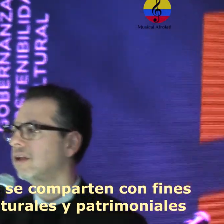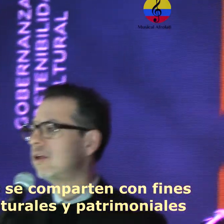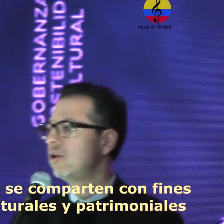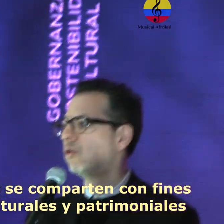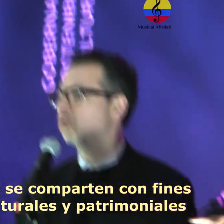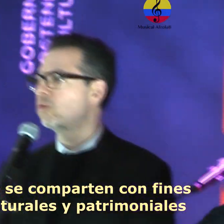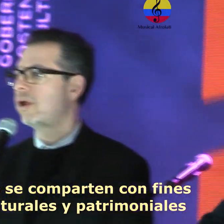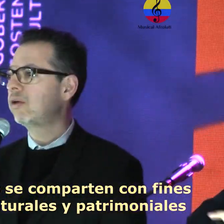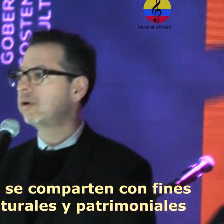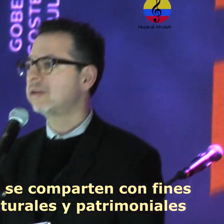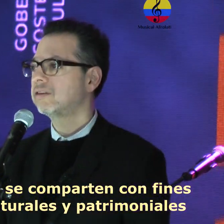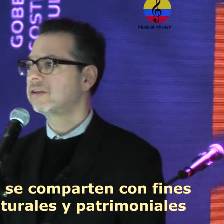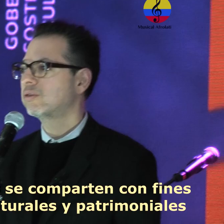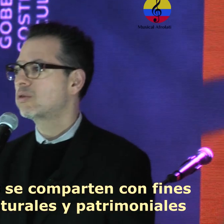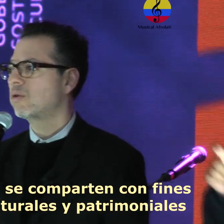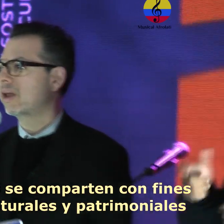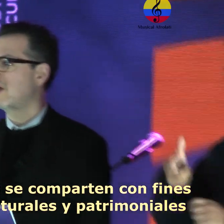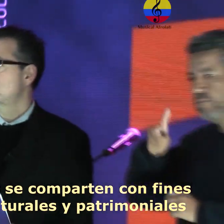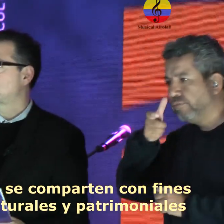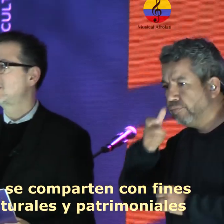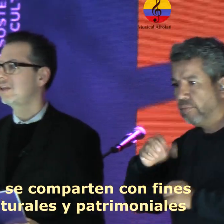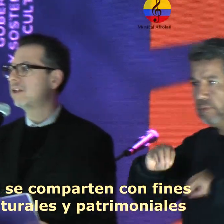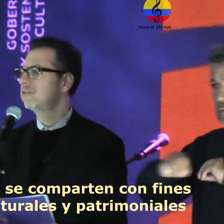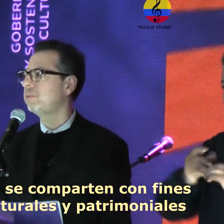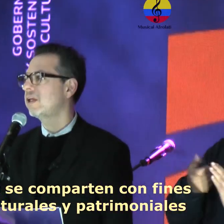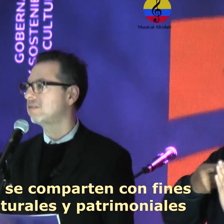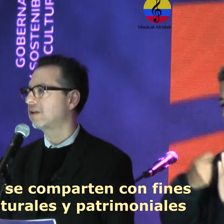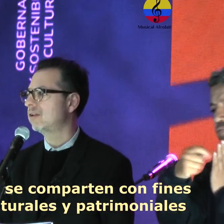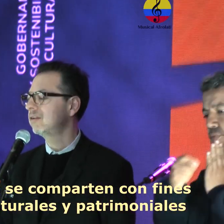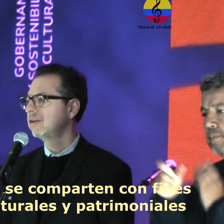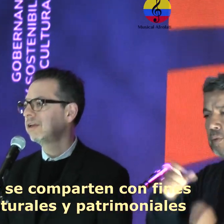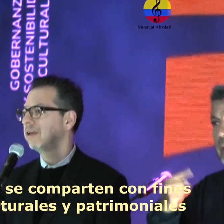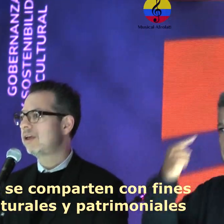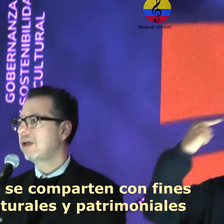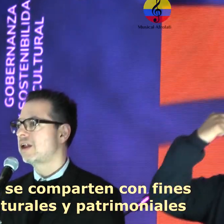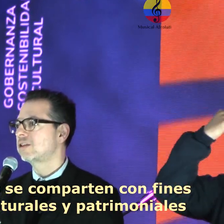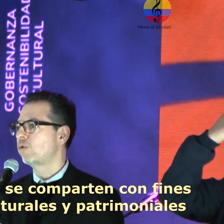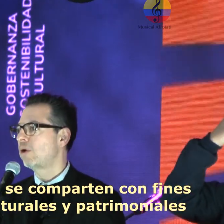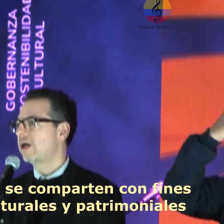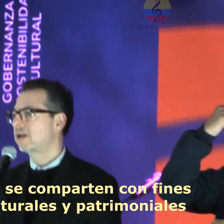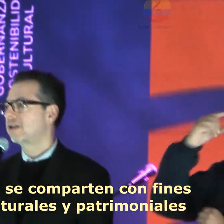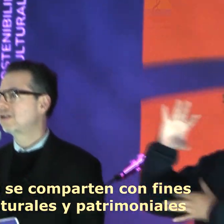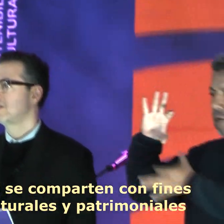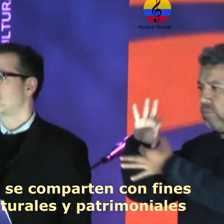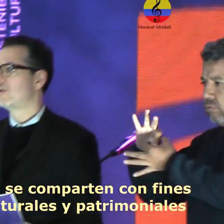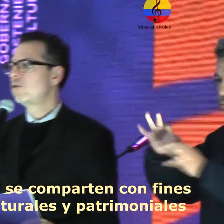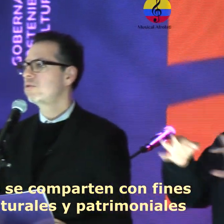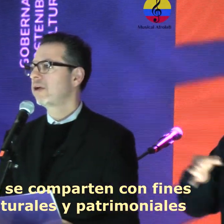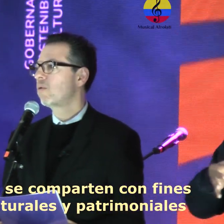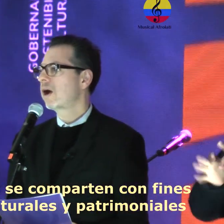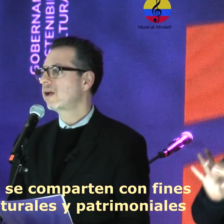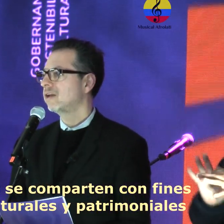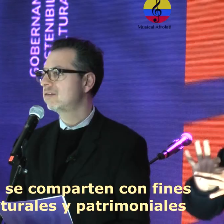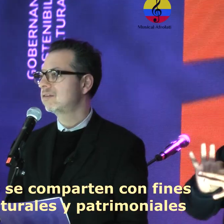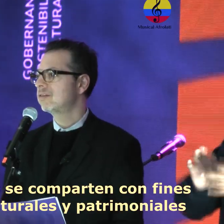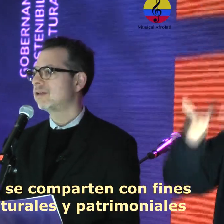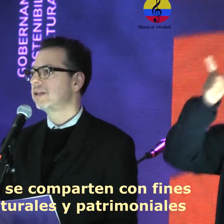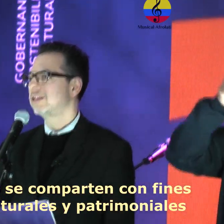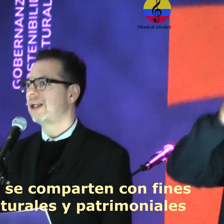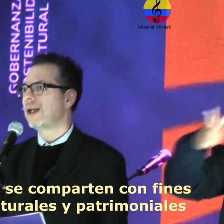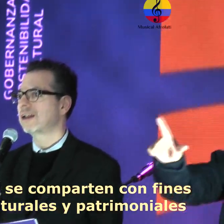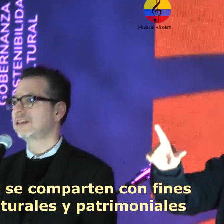hacen los curadores, eso es lo que hacen quienes piensan en articular los